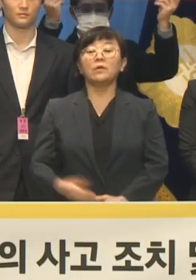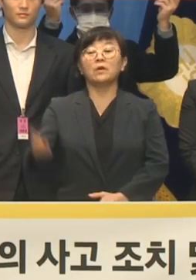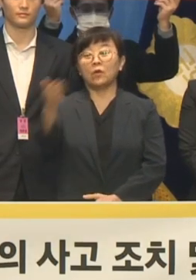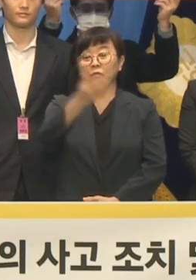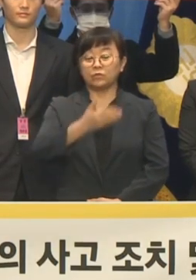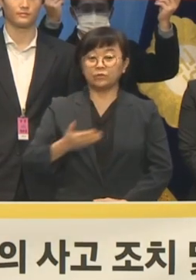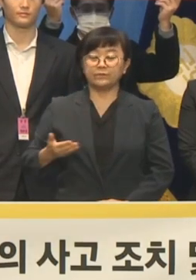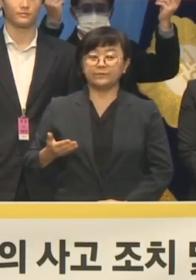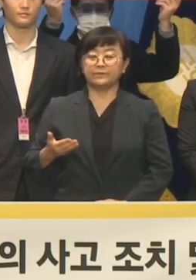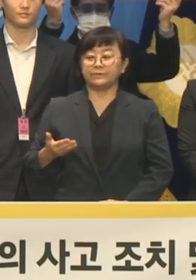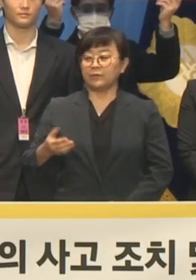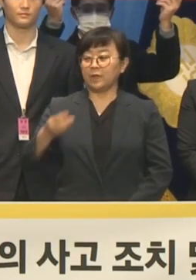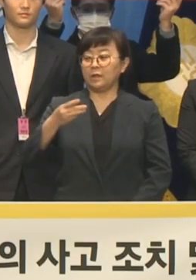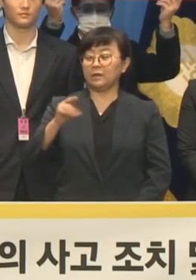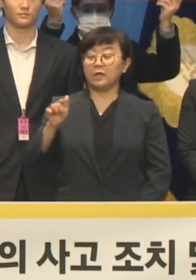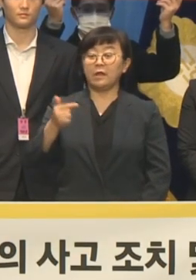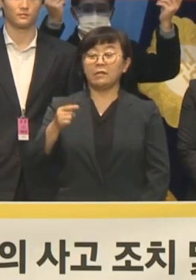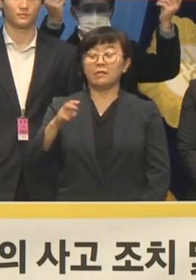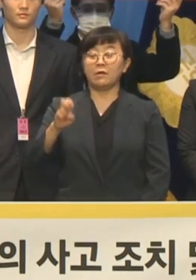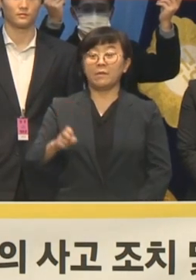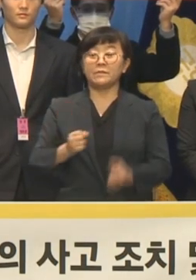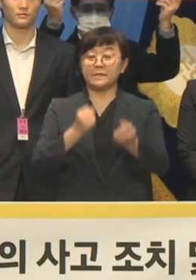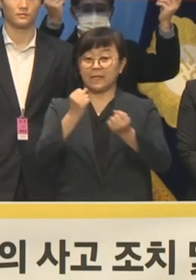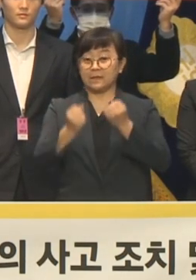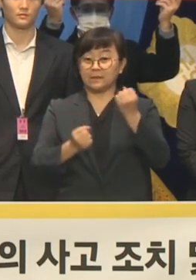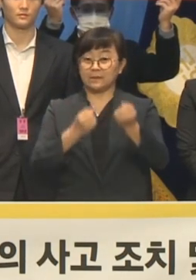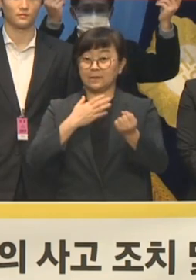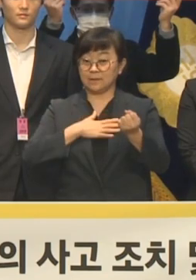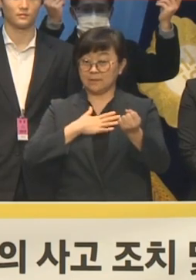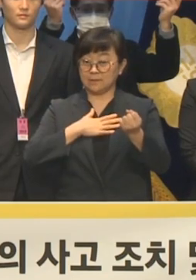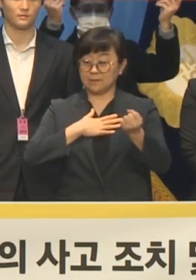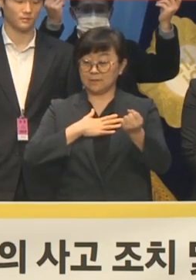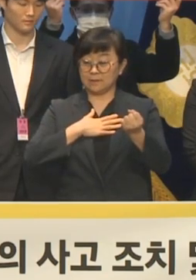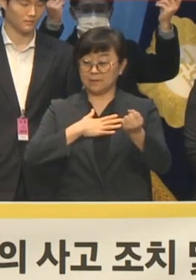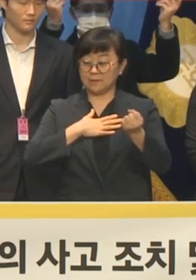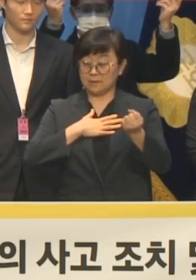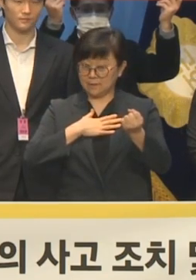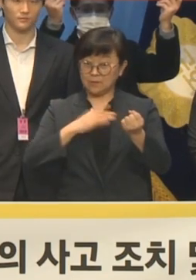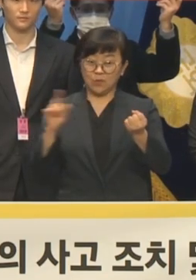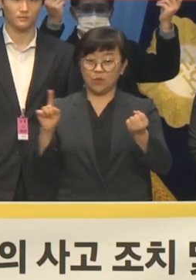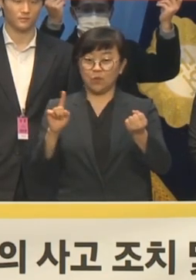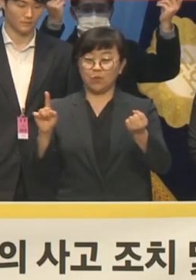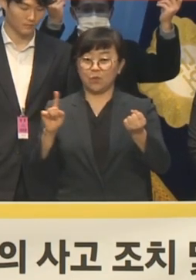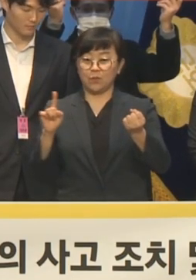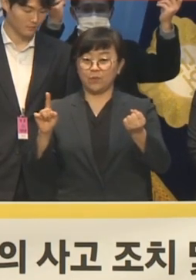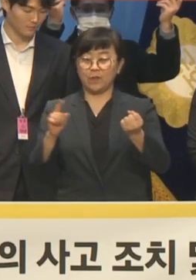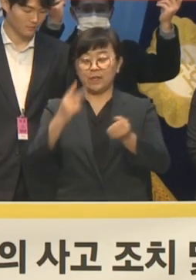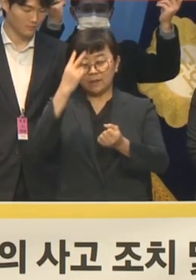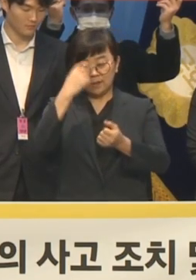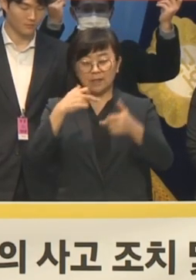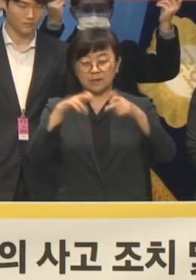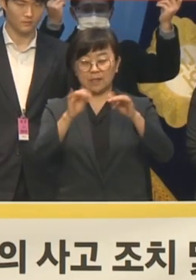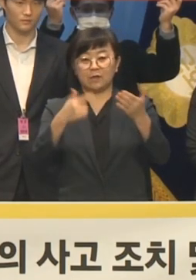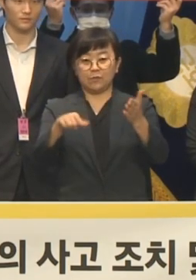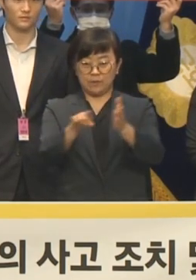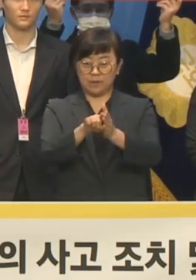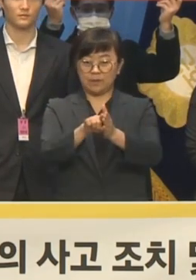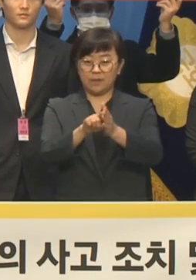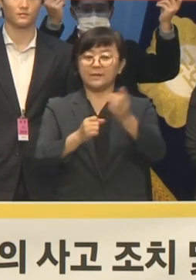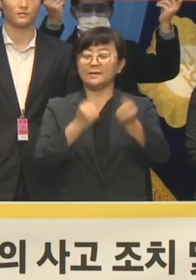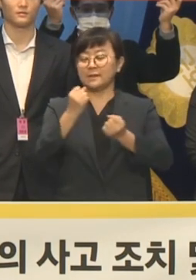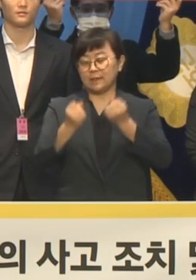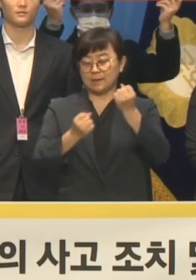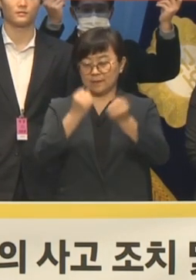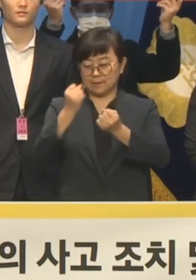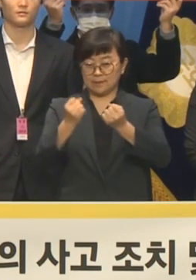여러분, 텐덤 사이클이라고 아십니까? 텐덤 사이클은 시각장애인들을 위한